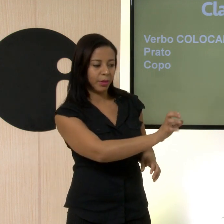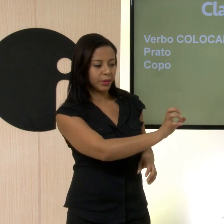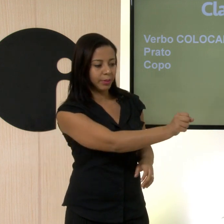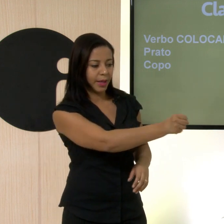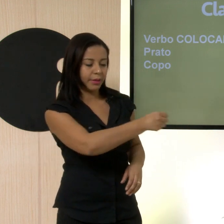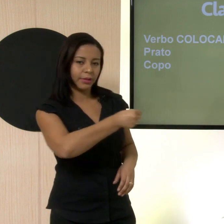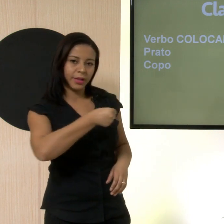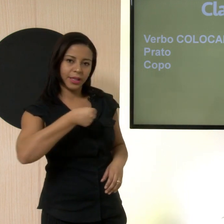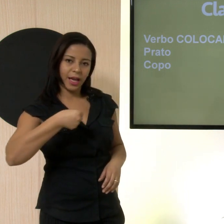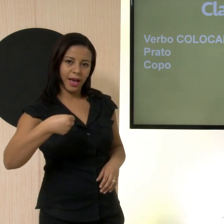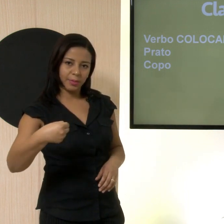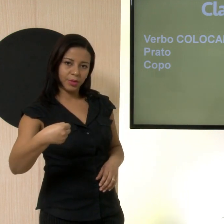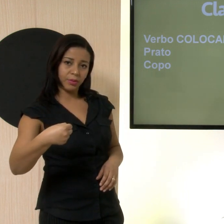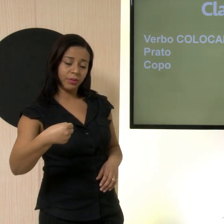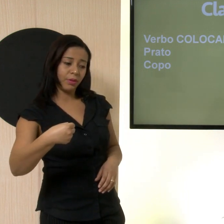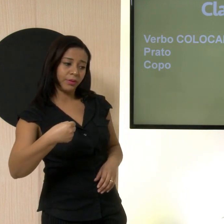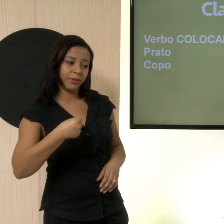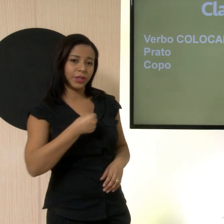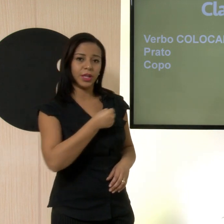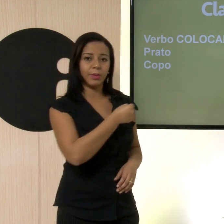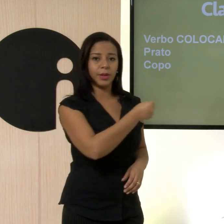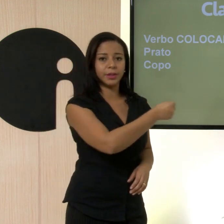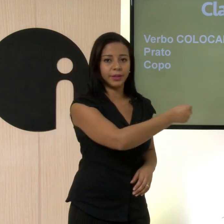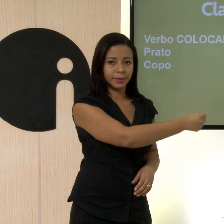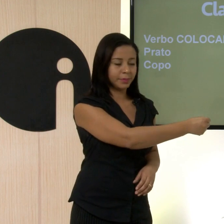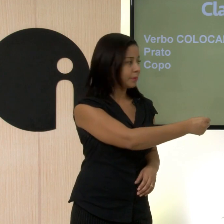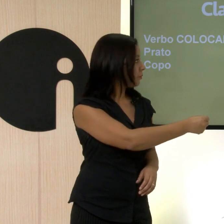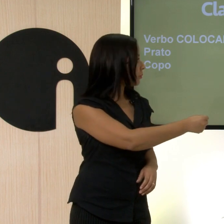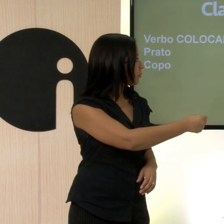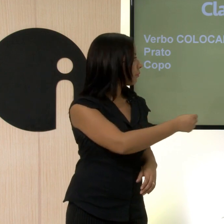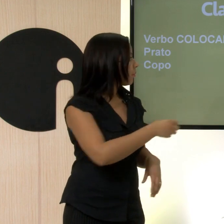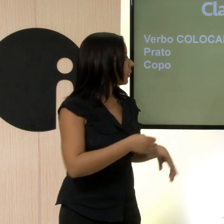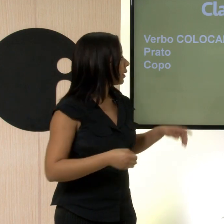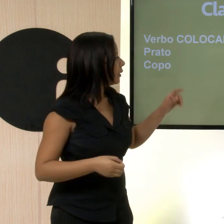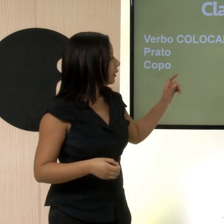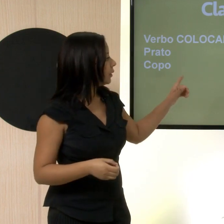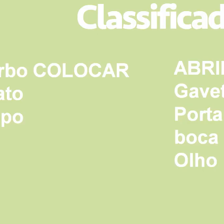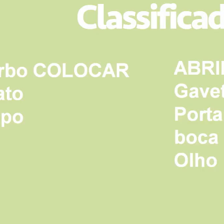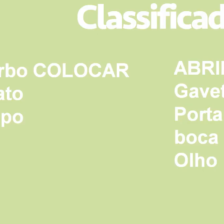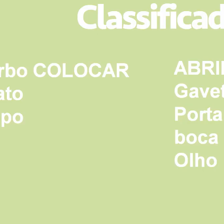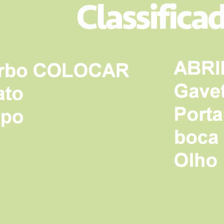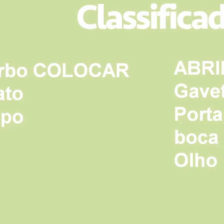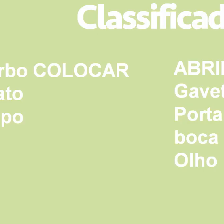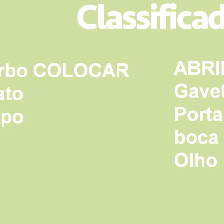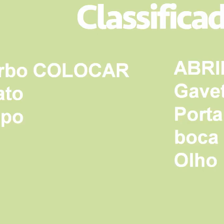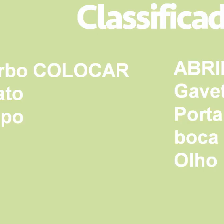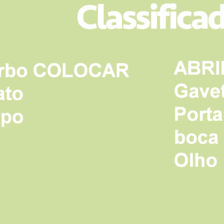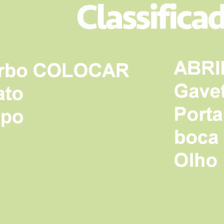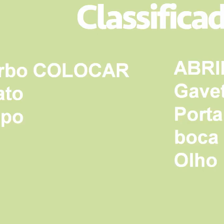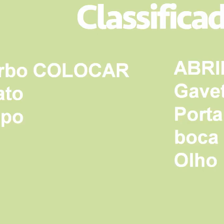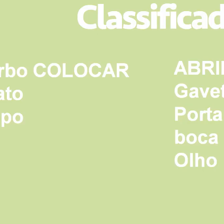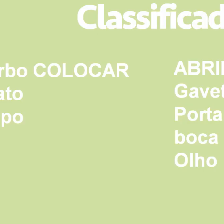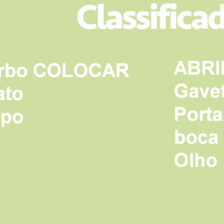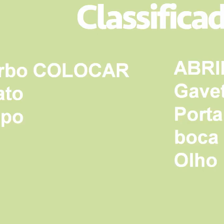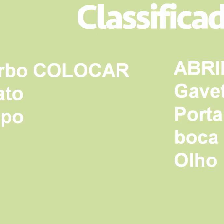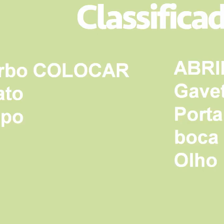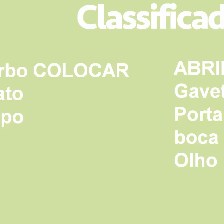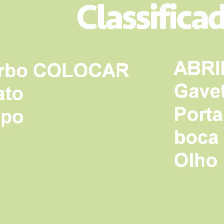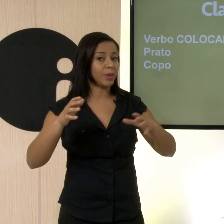porta eu pego e abro ou vou fechar a porta. No caso, se for um armário, também pode